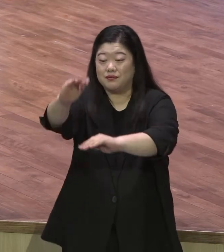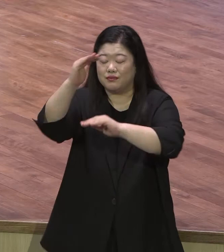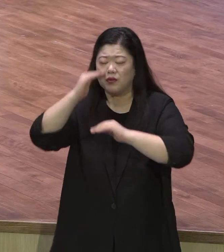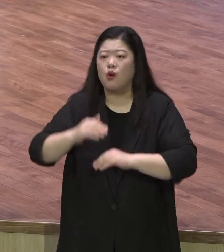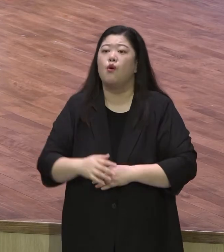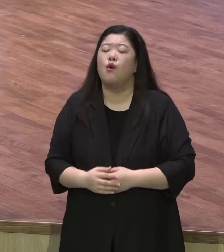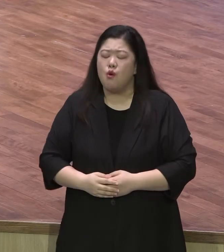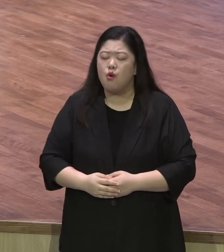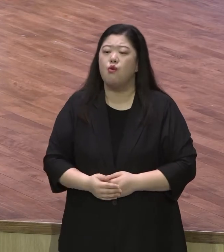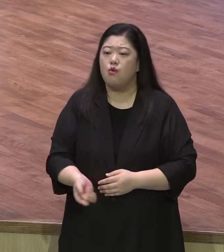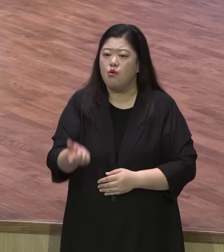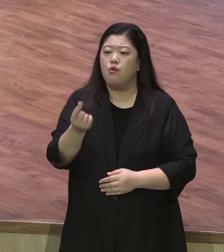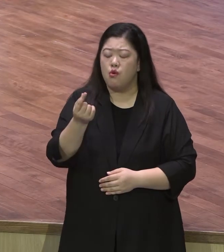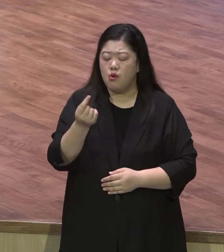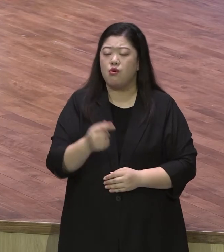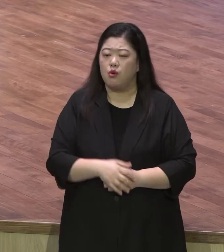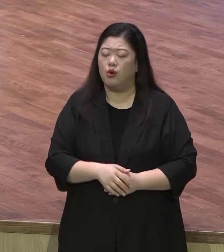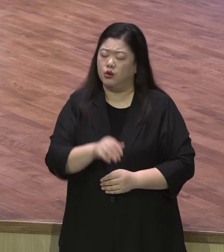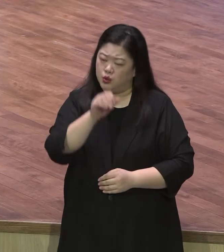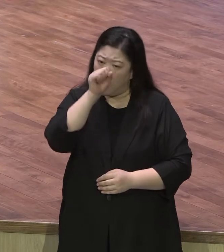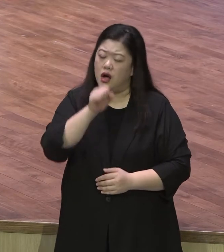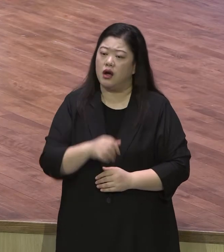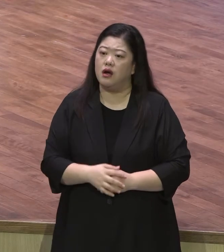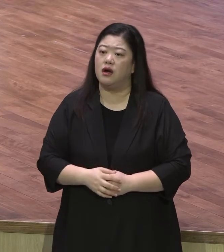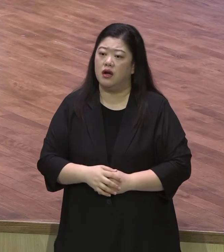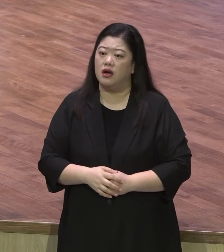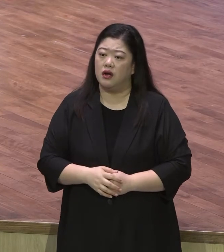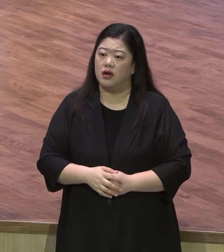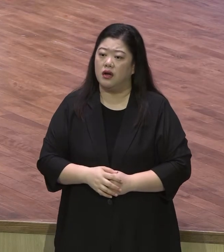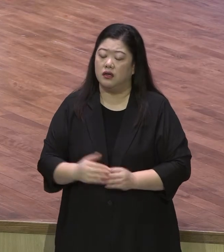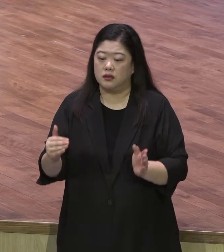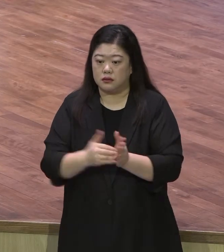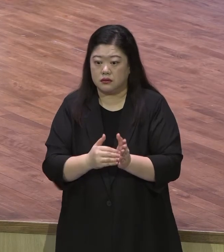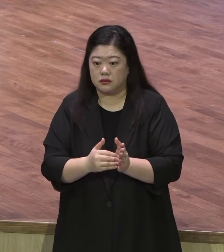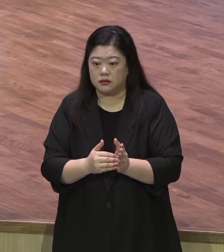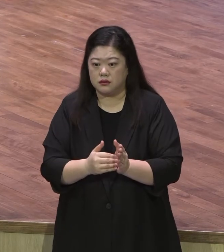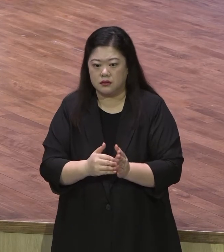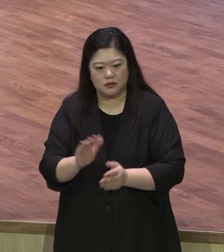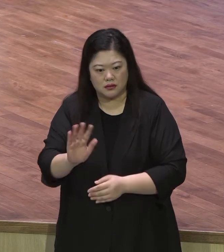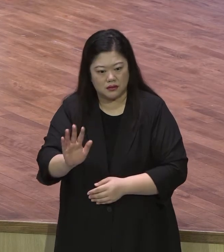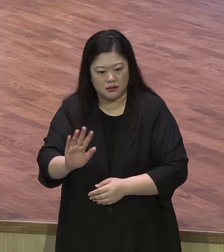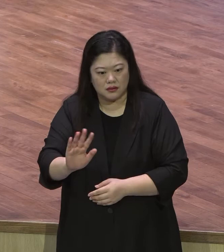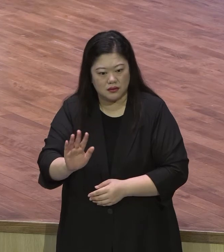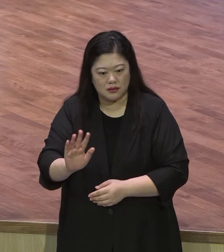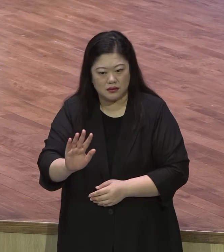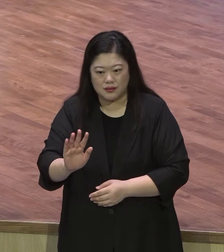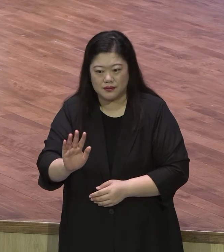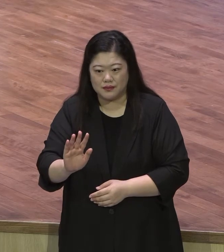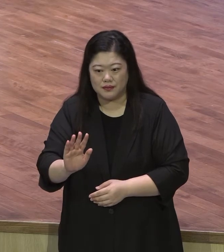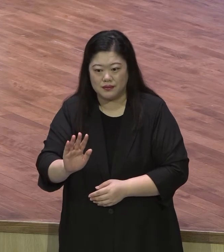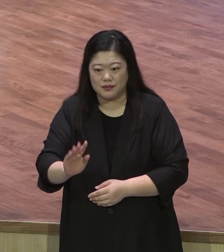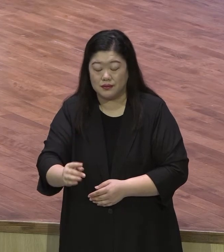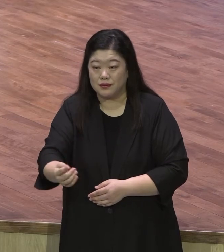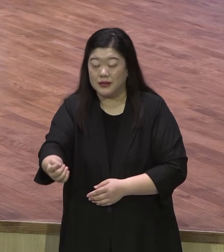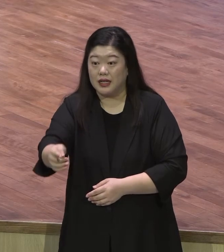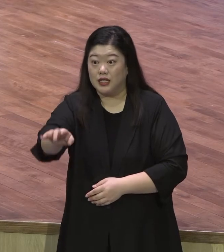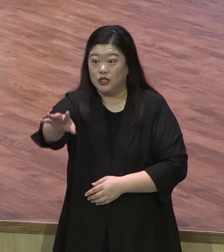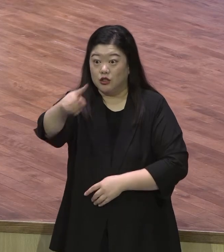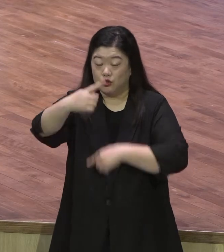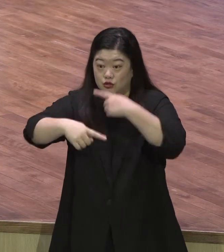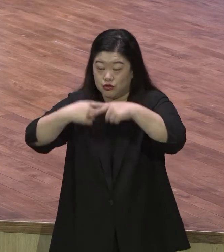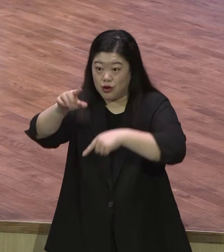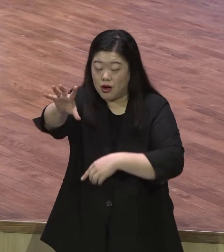끝내선 안된다는 얘기에요. 참 기가 막힌 말씀이다 그걸 끝내선 안된다 그 말씀을